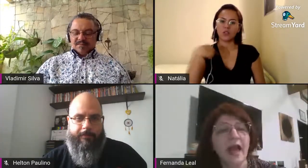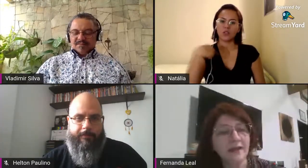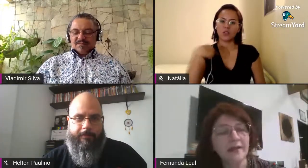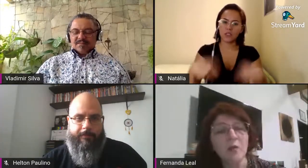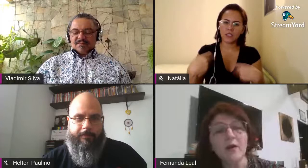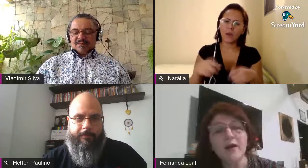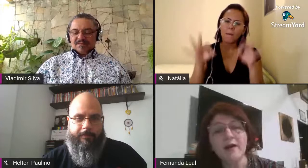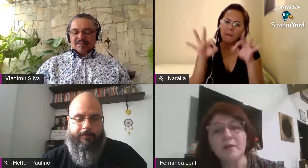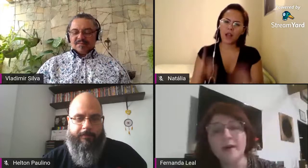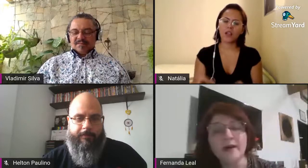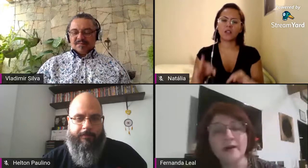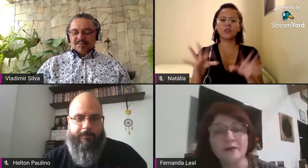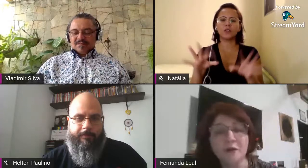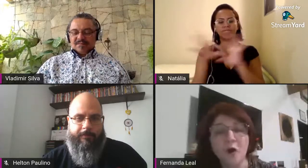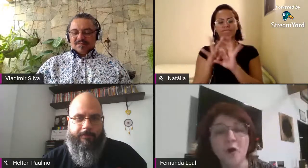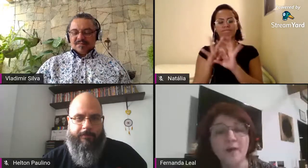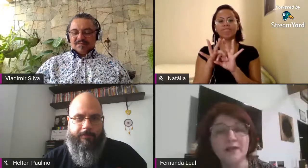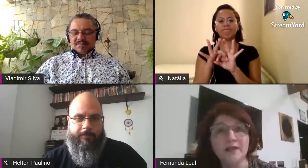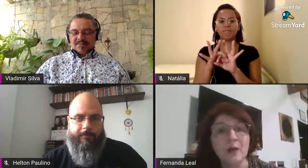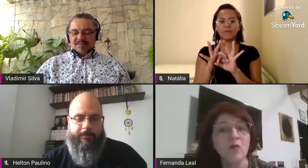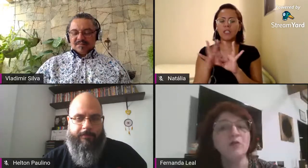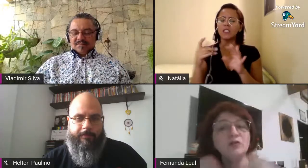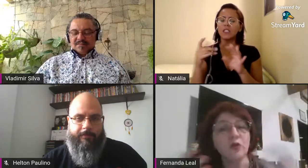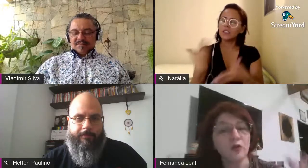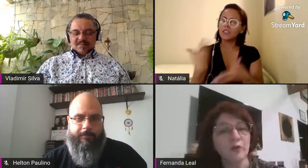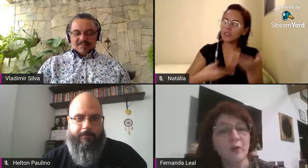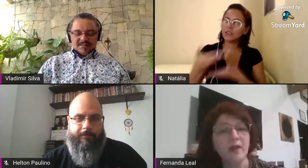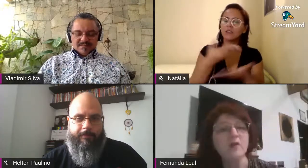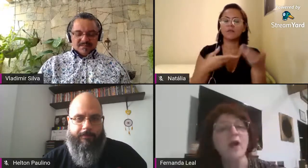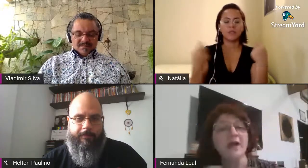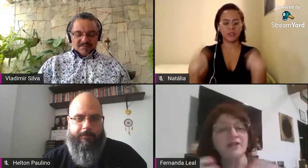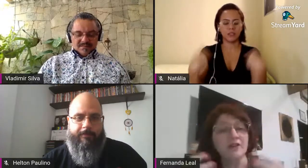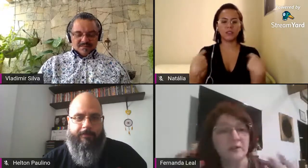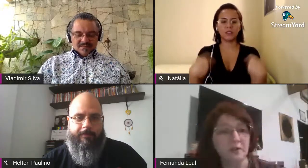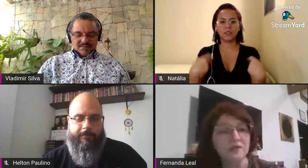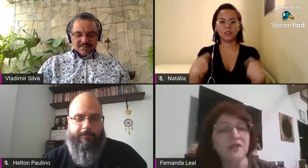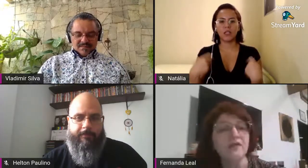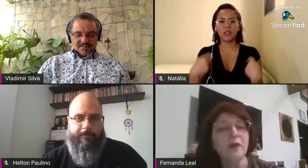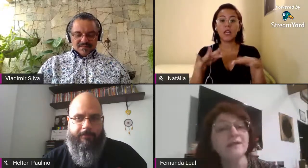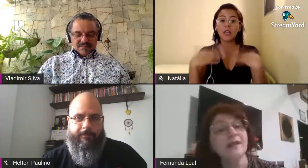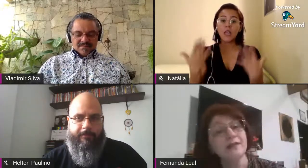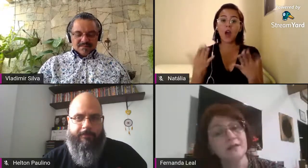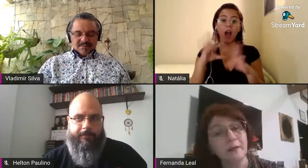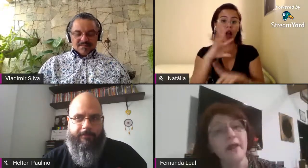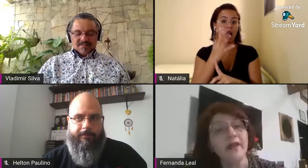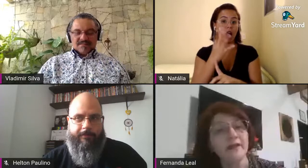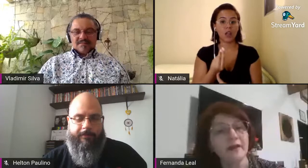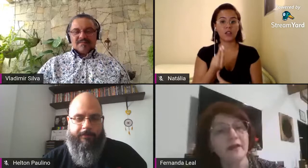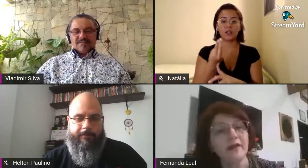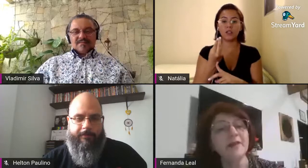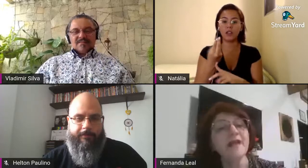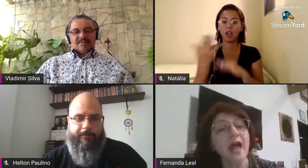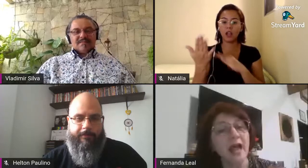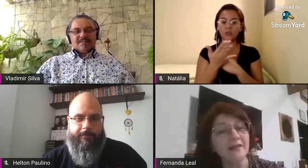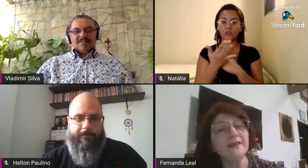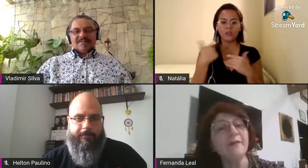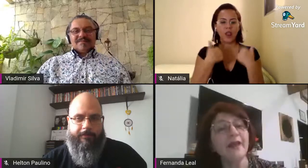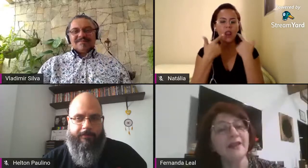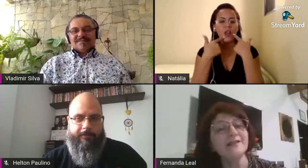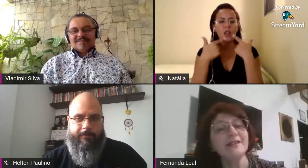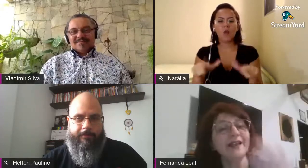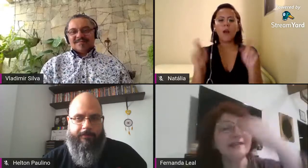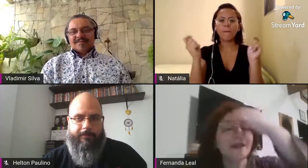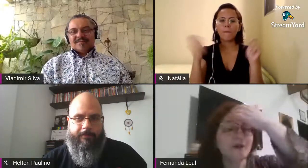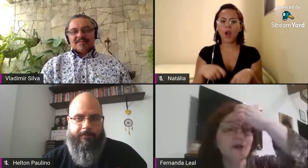E a arte é uma forma de dar um contorno, é uma linguagem possível, a ciência também, mas a arte